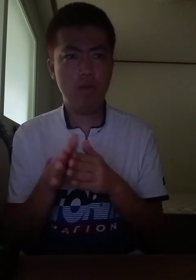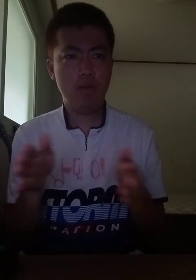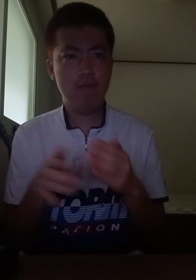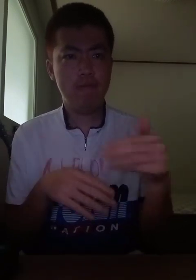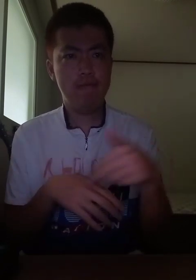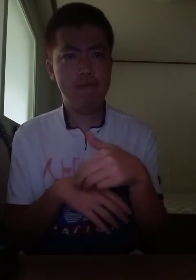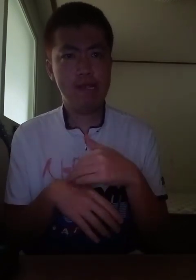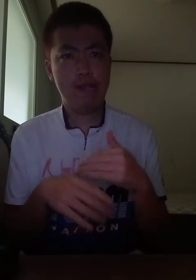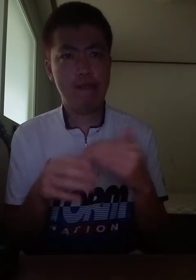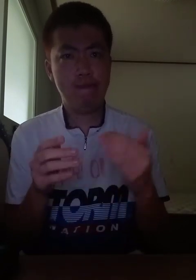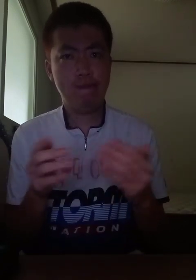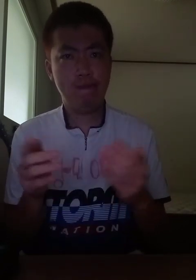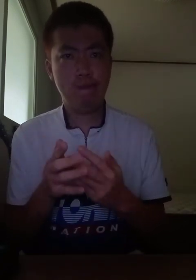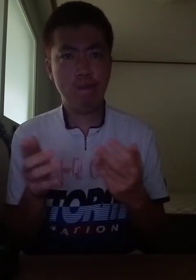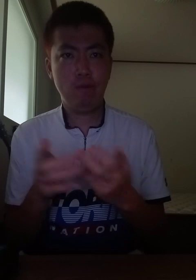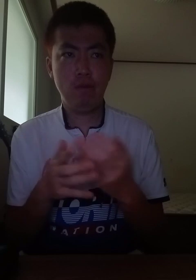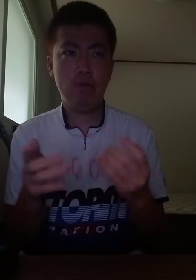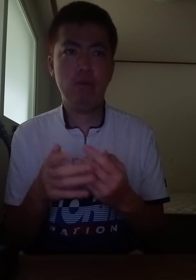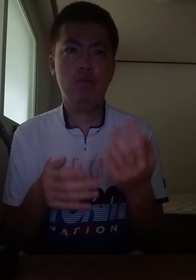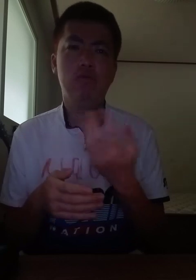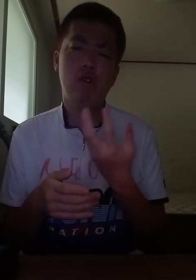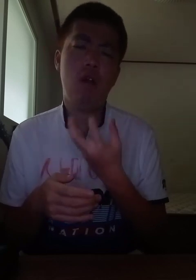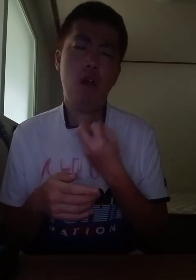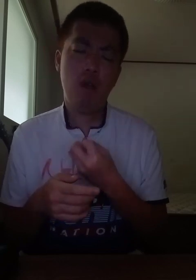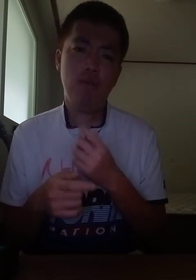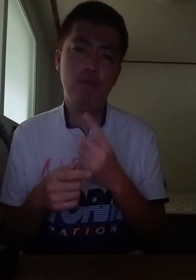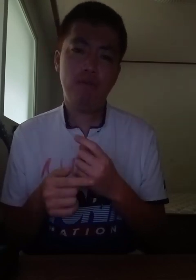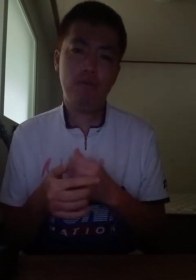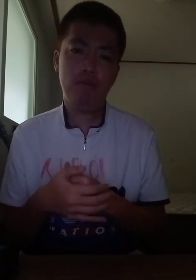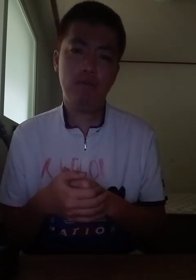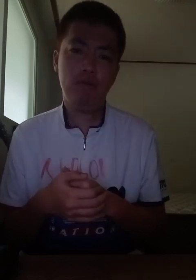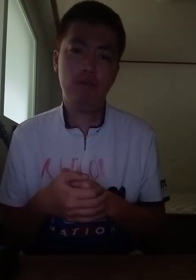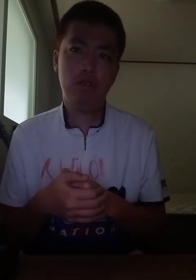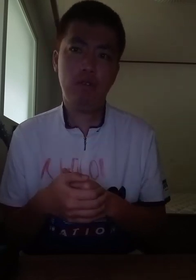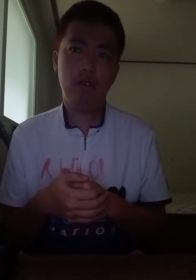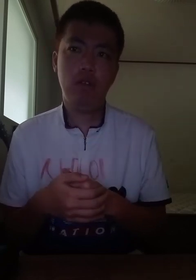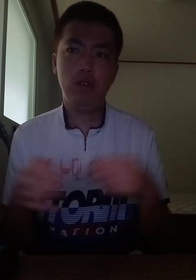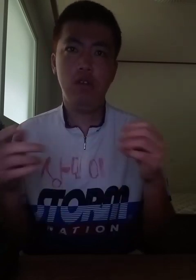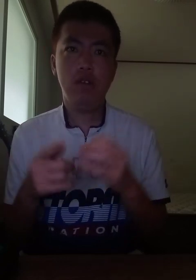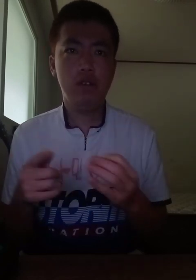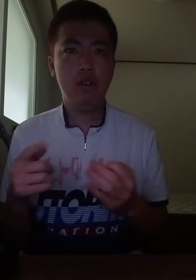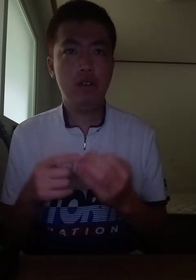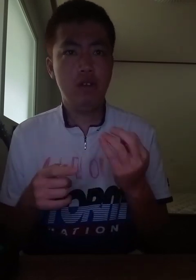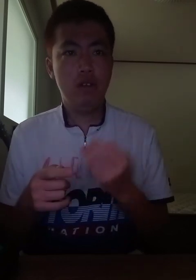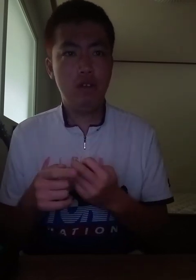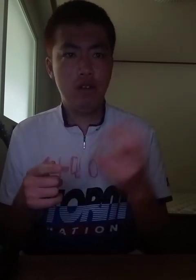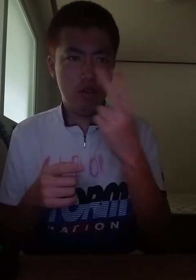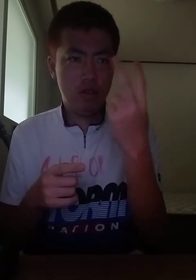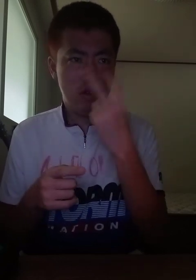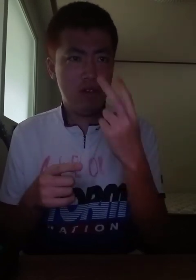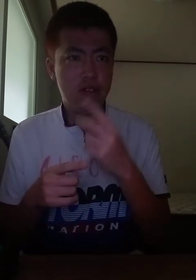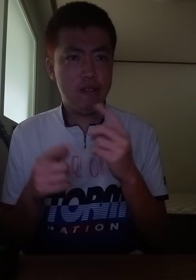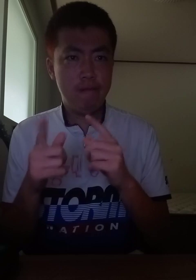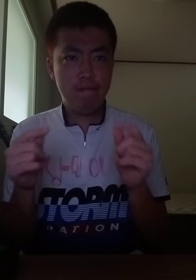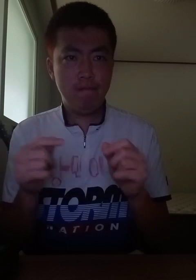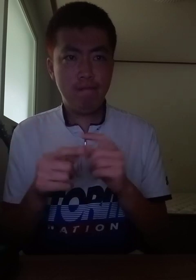버스 환승센터가 오히려 시민들을 불편하게 만들고 있습니다. 수원시가 현장을 꼼꼼하게 점검하지 않은 결과가